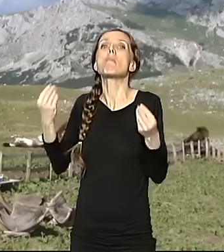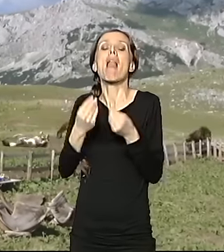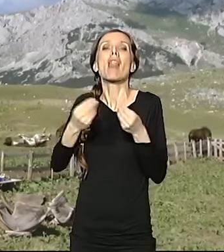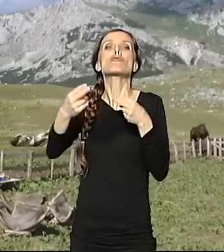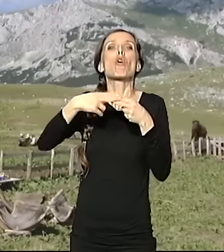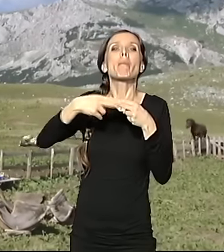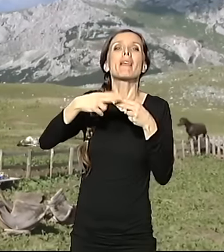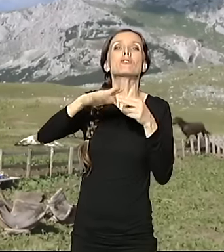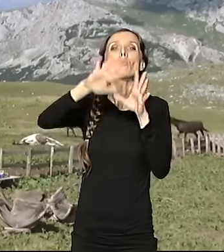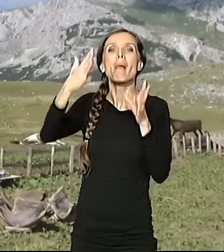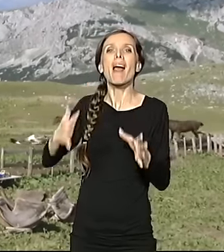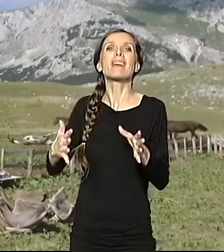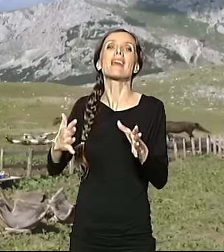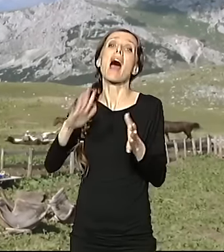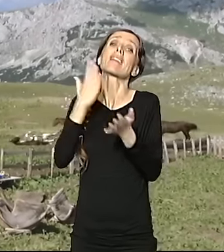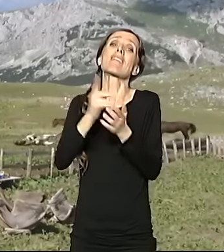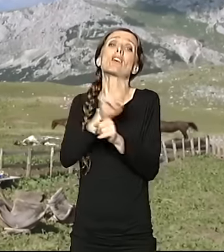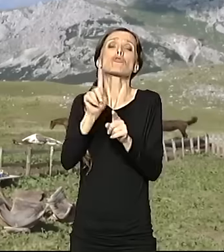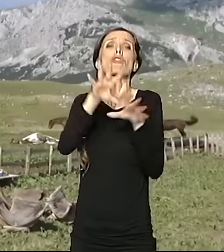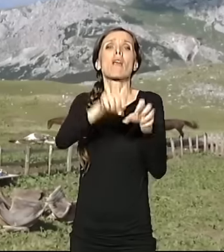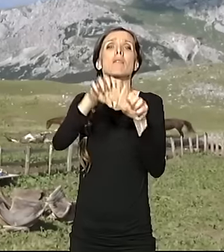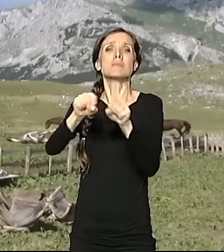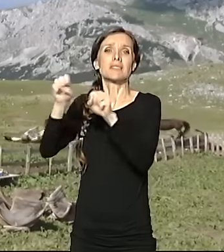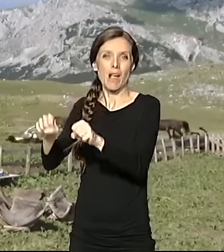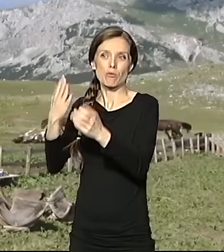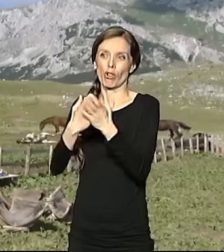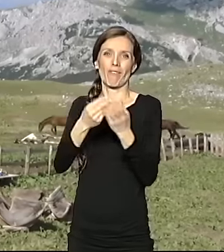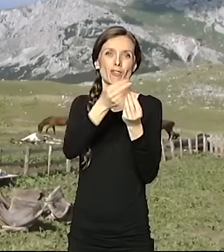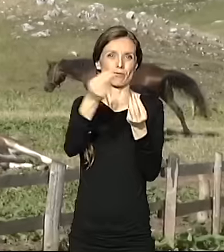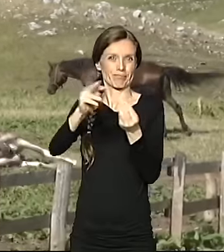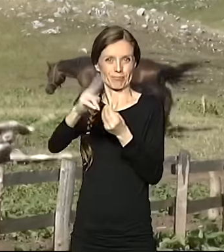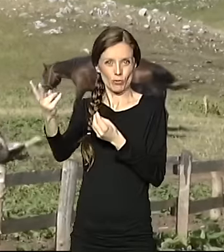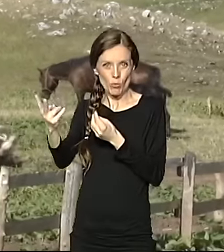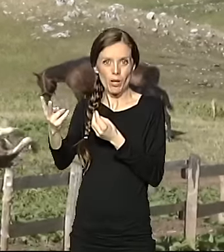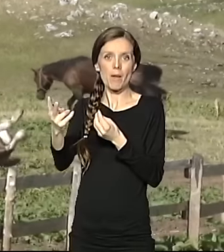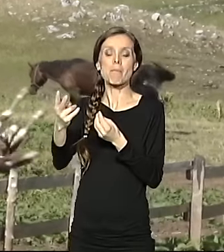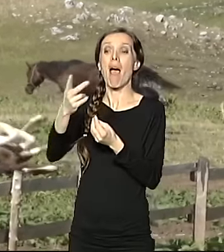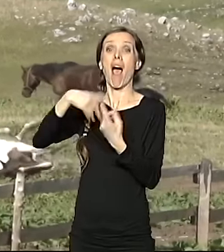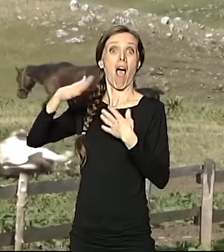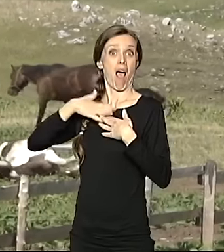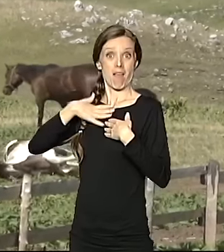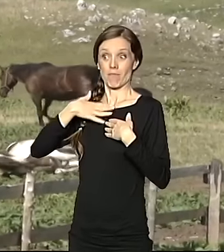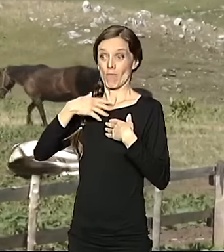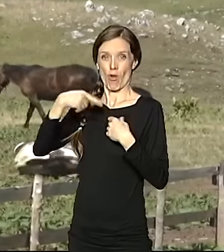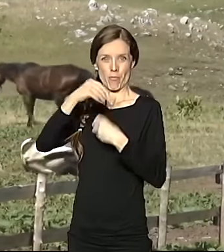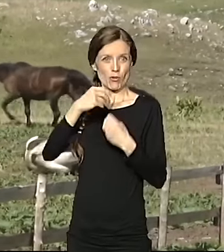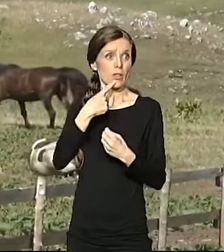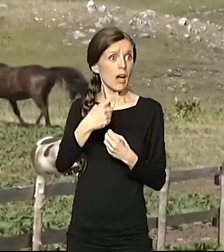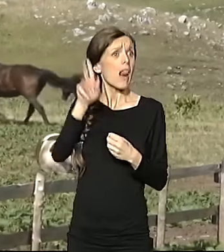bliža planina koja nije već bila podijeljena drugim planištacima. Oni su spomenuli ovo Trnovačko